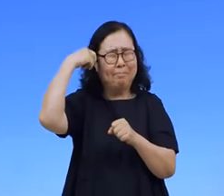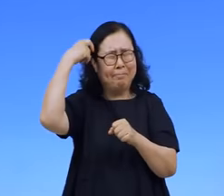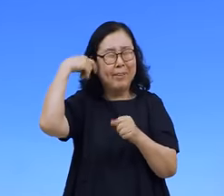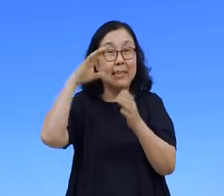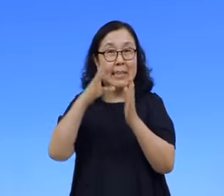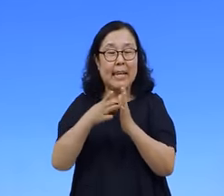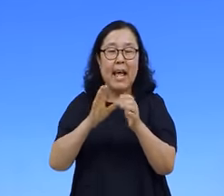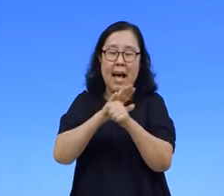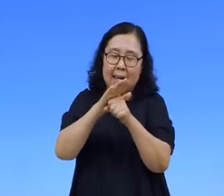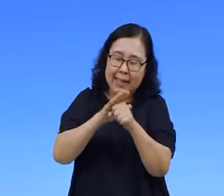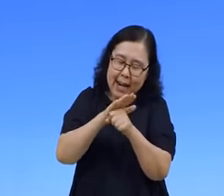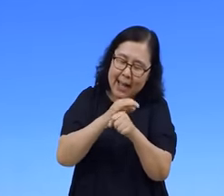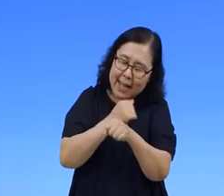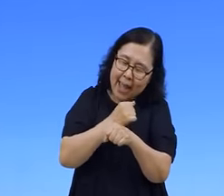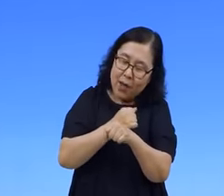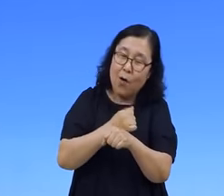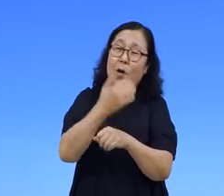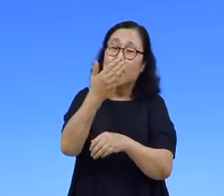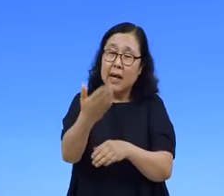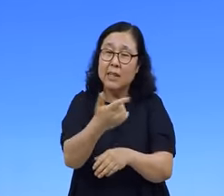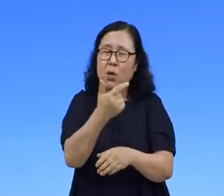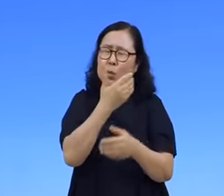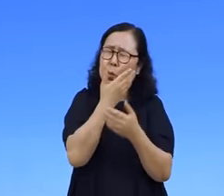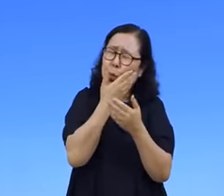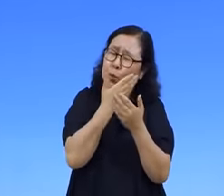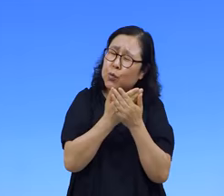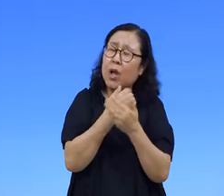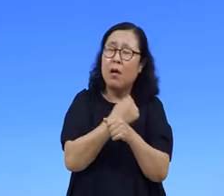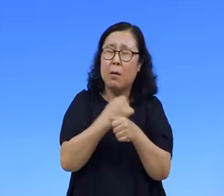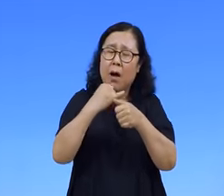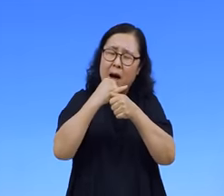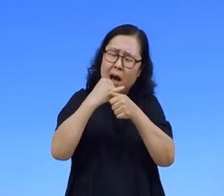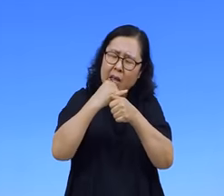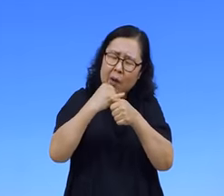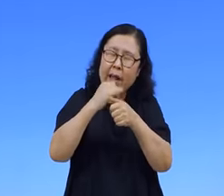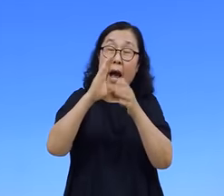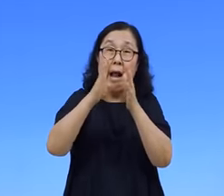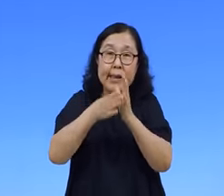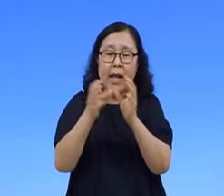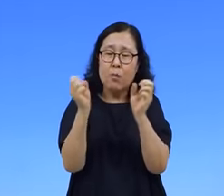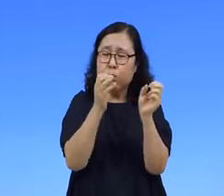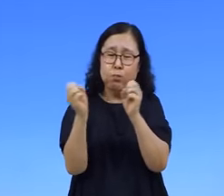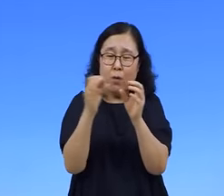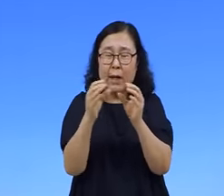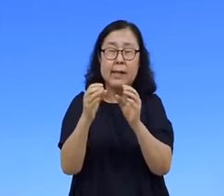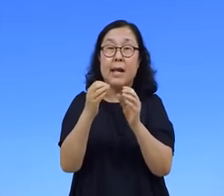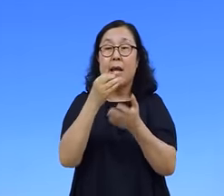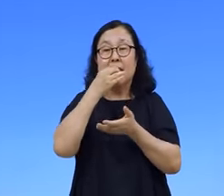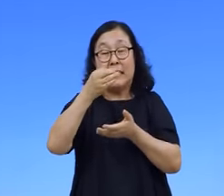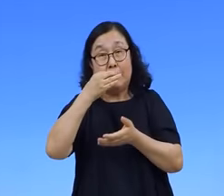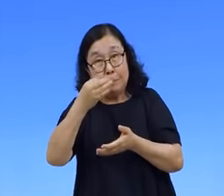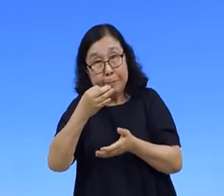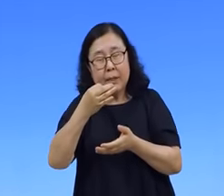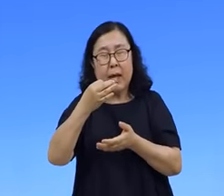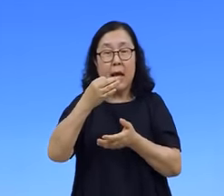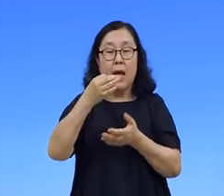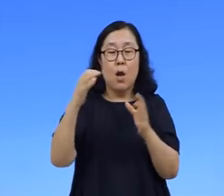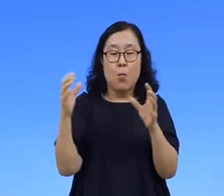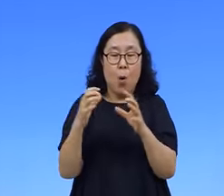느낄 때, 막 사랑한다는 표현을 하고 당신은 너무 소중하다고 표현하고 그럴 때 나오는 그